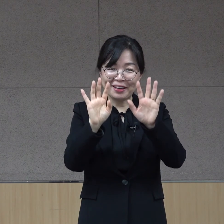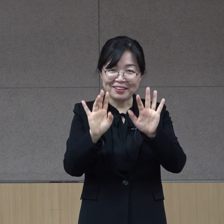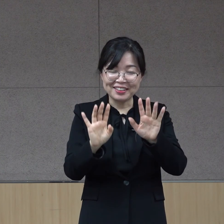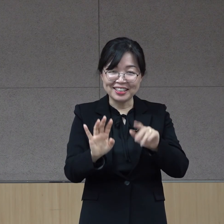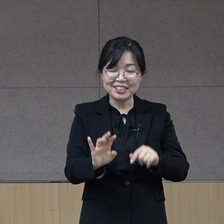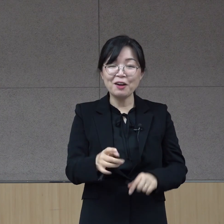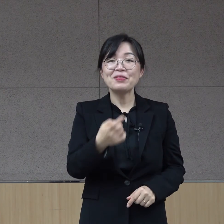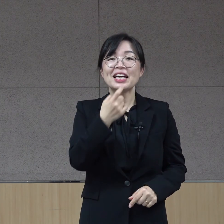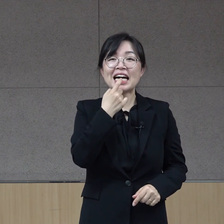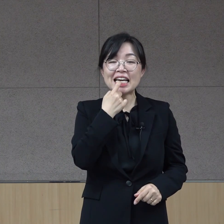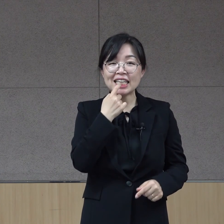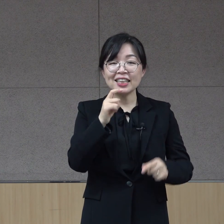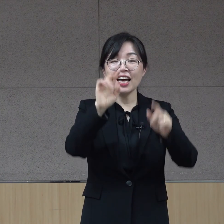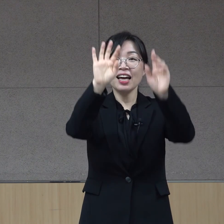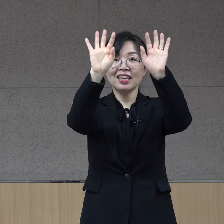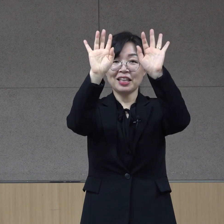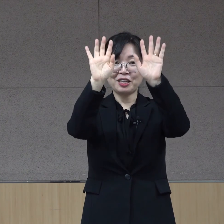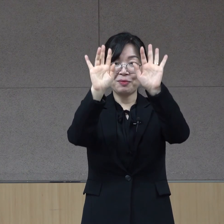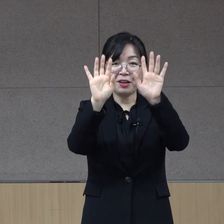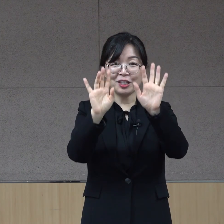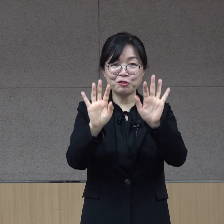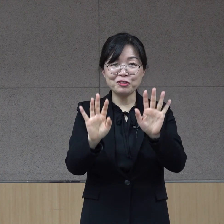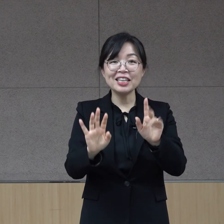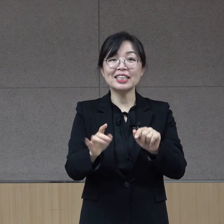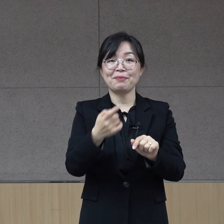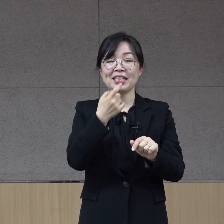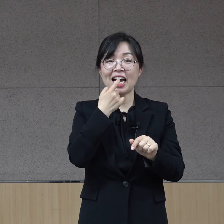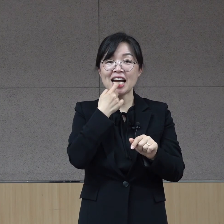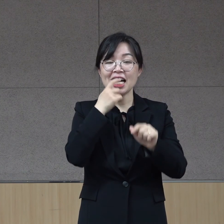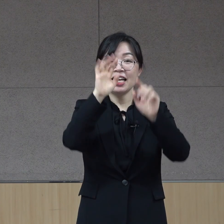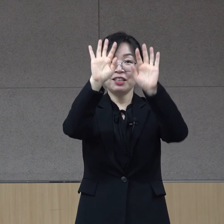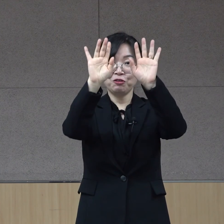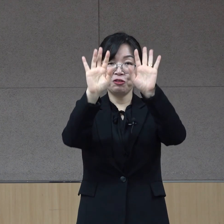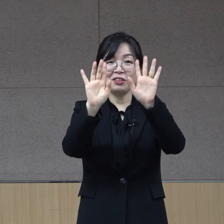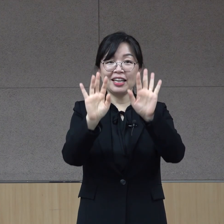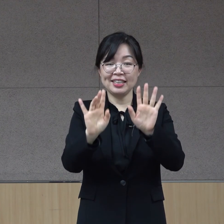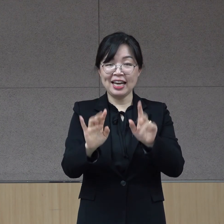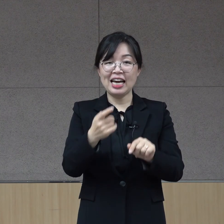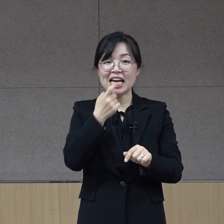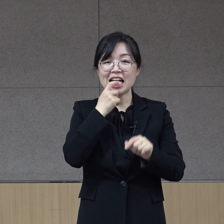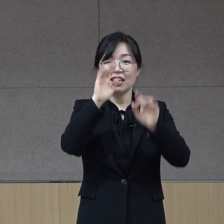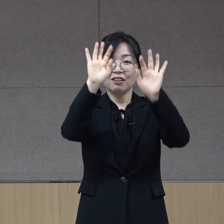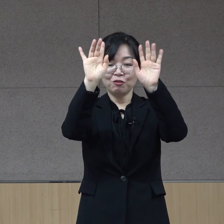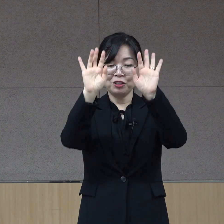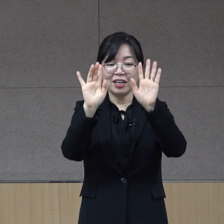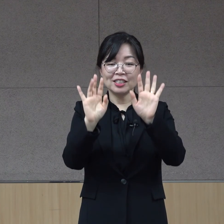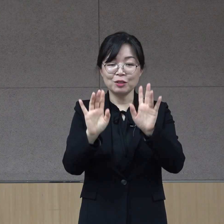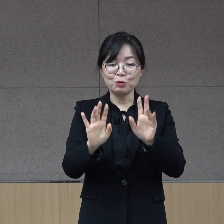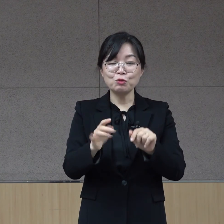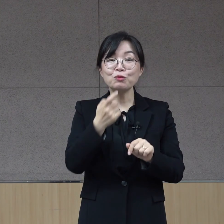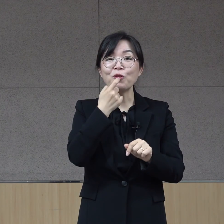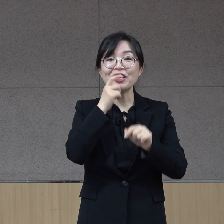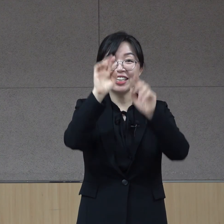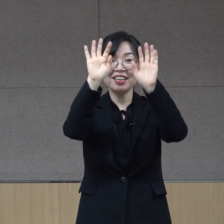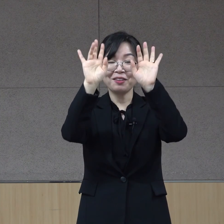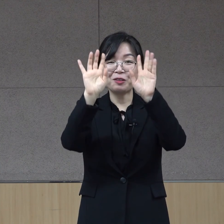네, 그래서 하얗다 내리면 이게 눈 내리다입니다. 눈 내리다. 우리가 이제 또 눈 볼 일이 또